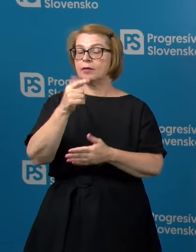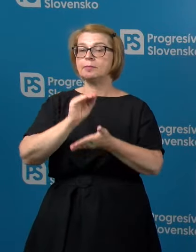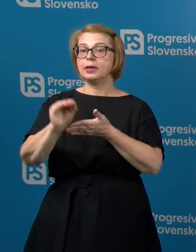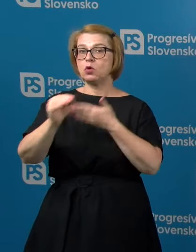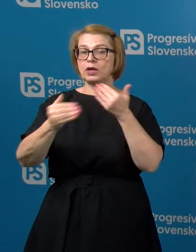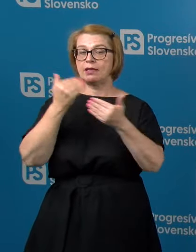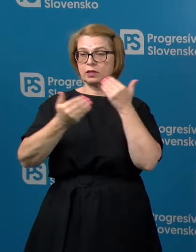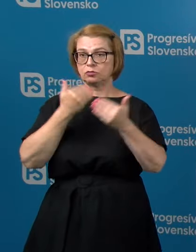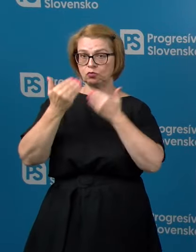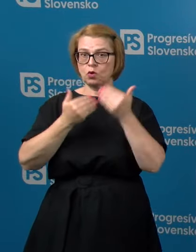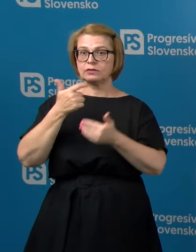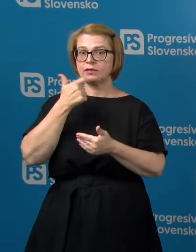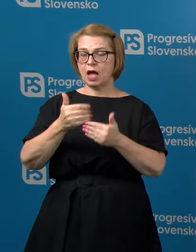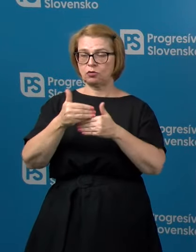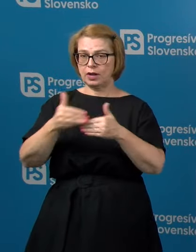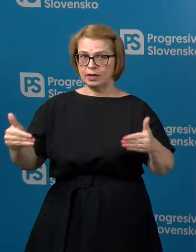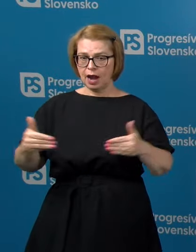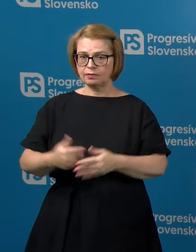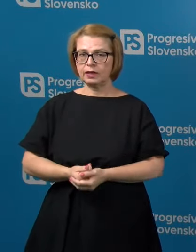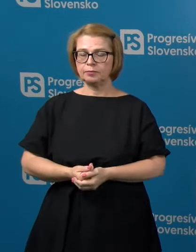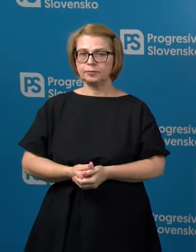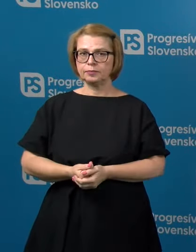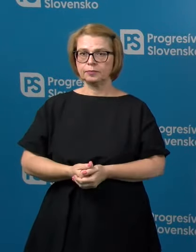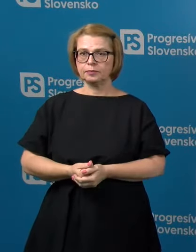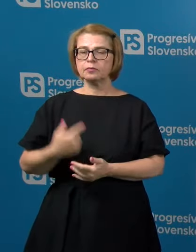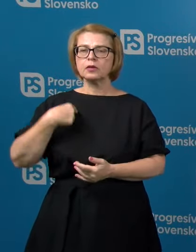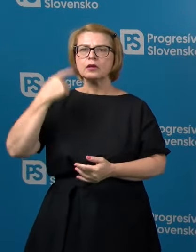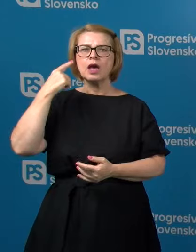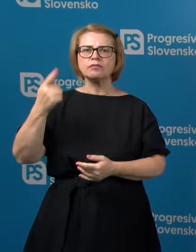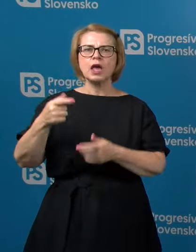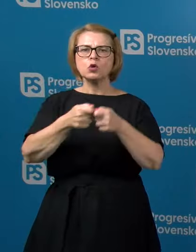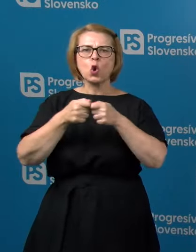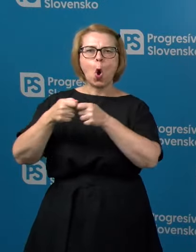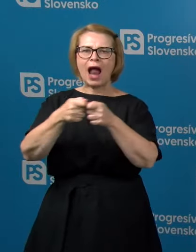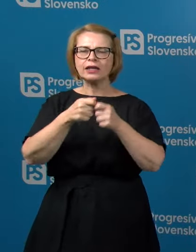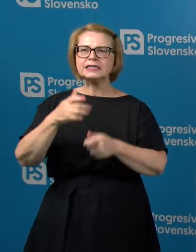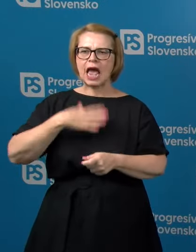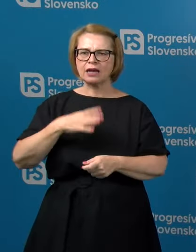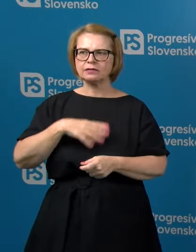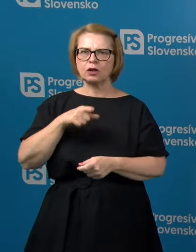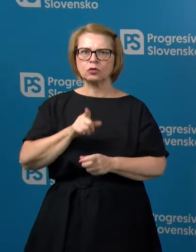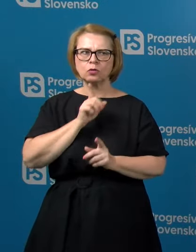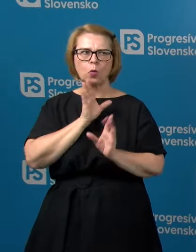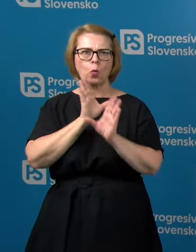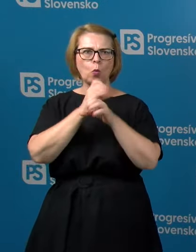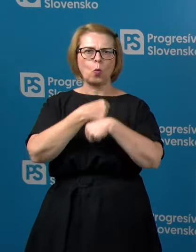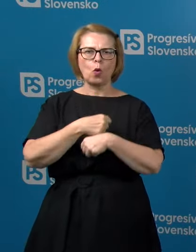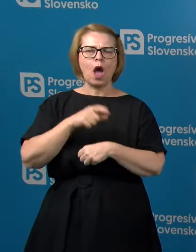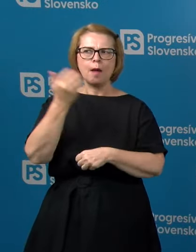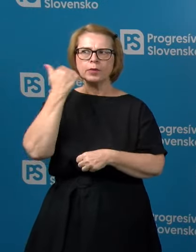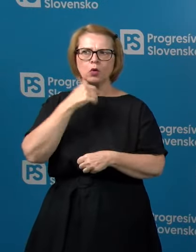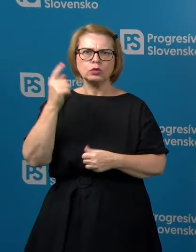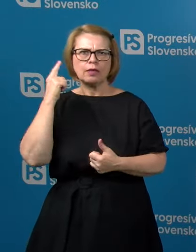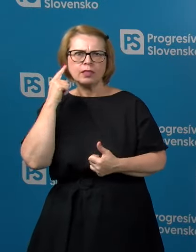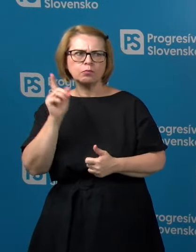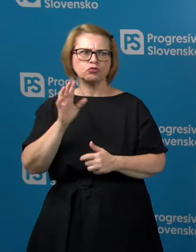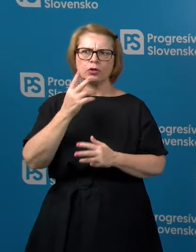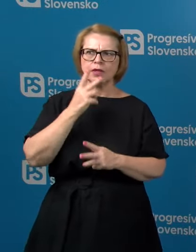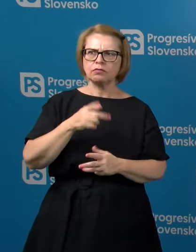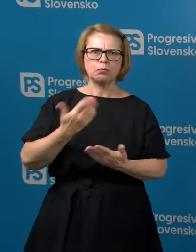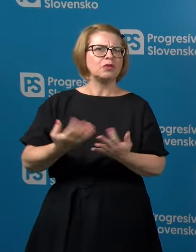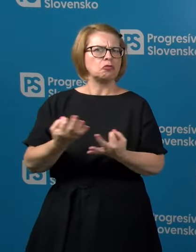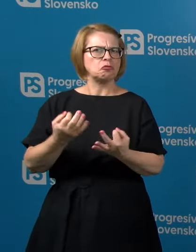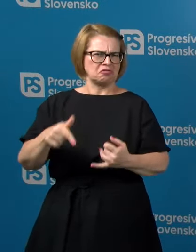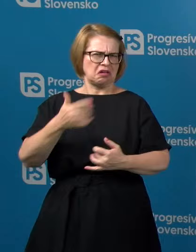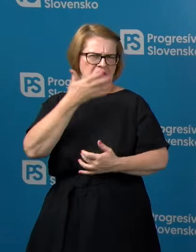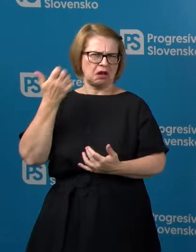rady. A ja viem, že predstavitelia koalície zrejme chceli, aby toto všetko ľudia nepočuli, nevideli, lebo ľudia sú na